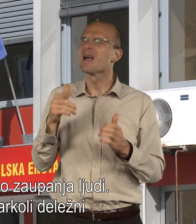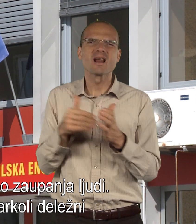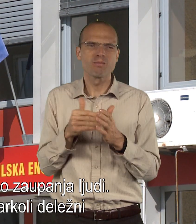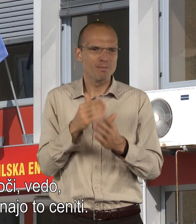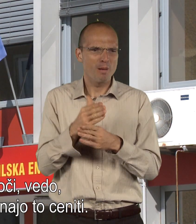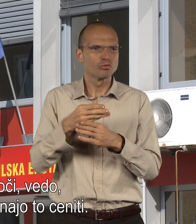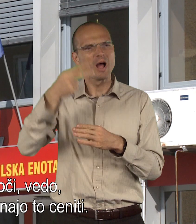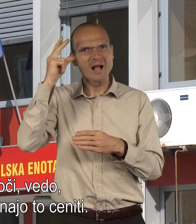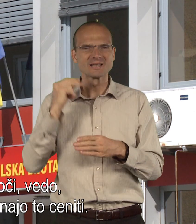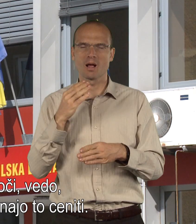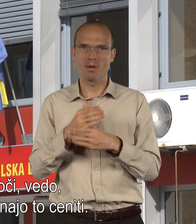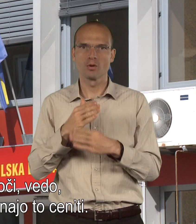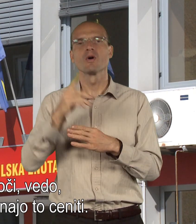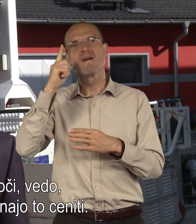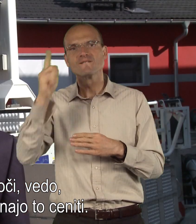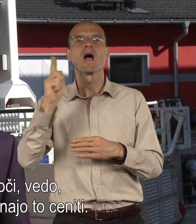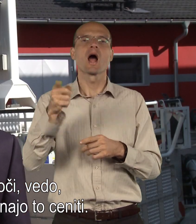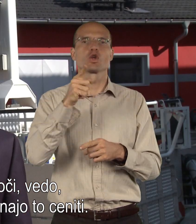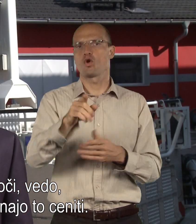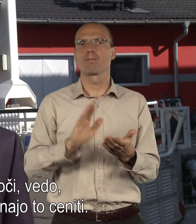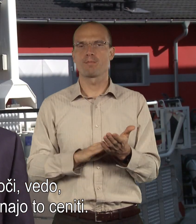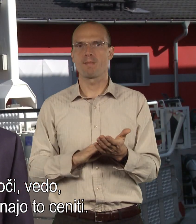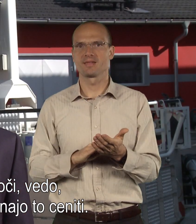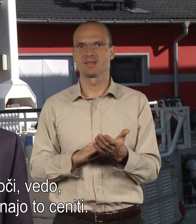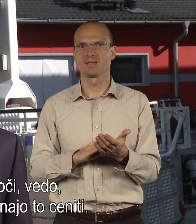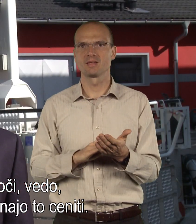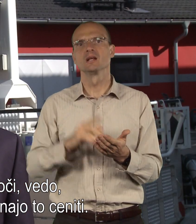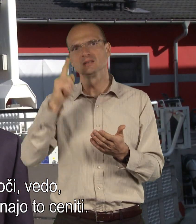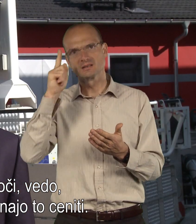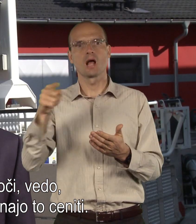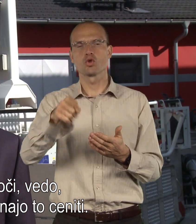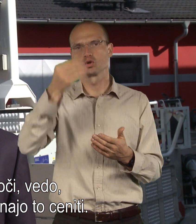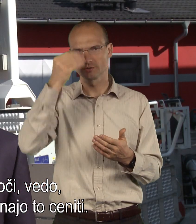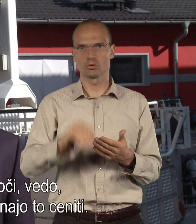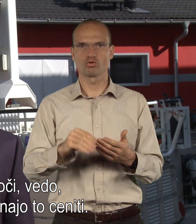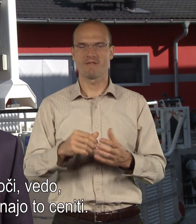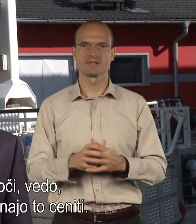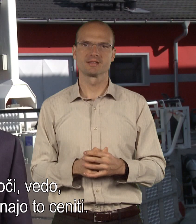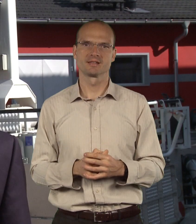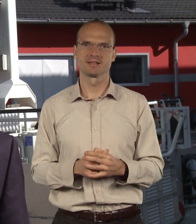potrebni gasilske pomoči, vejo, kaj to pomeni in znajo to ceniti.